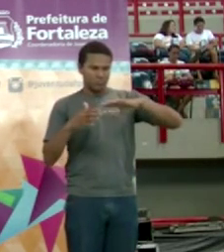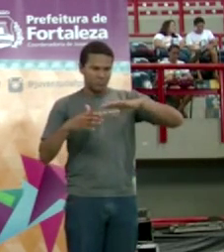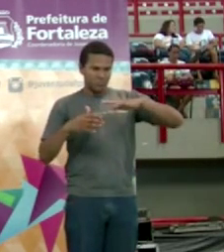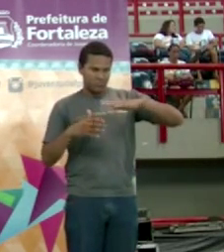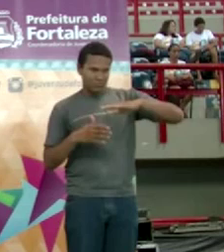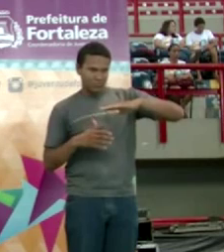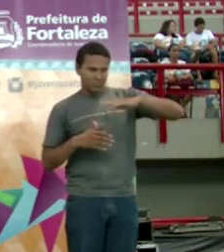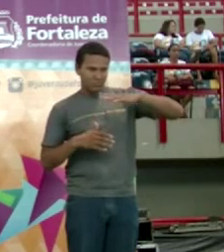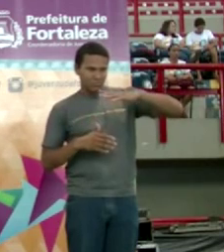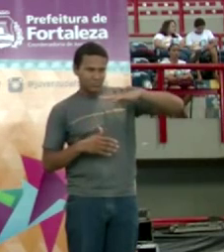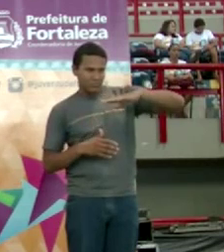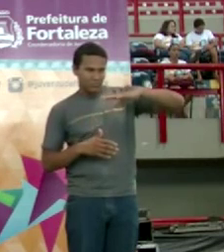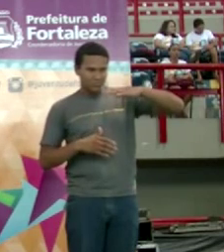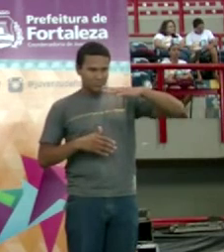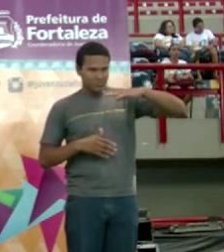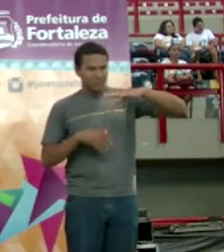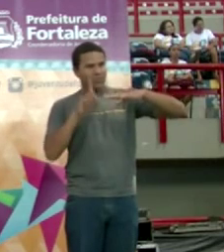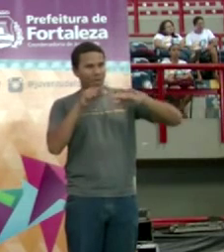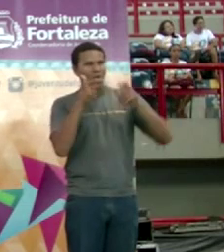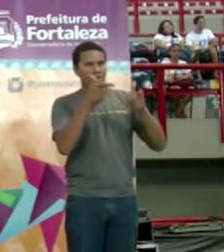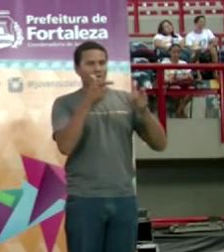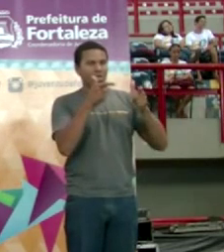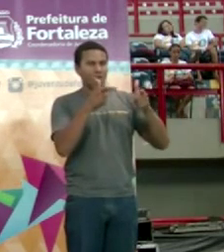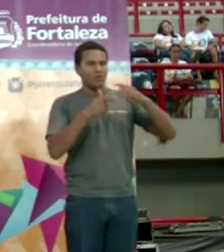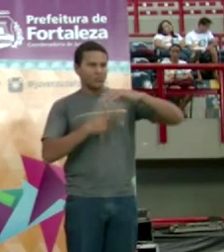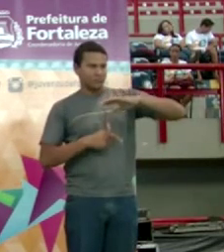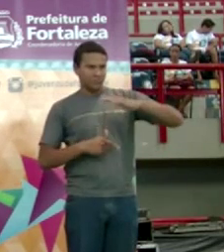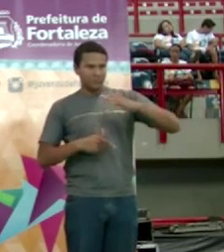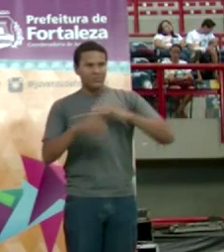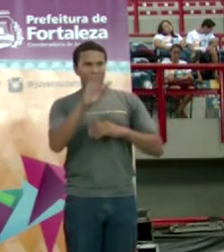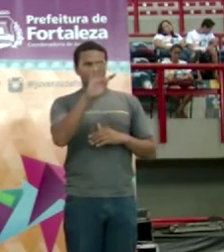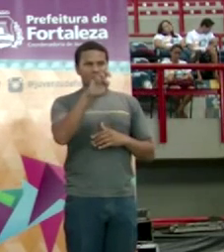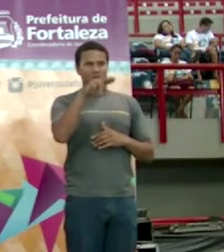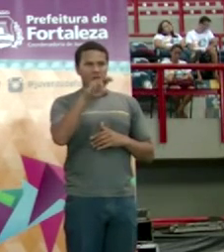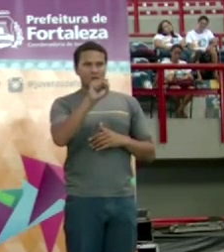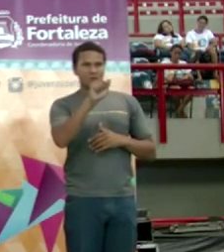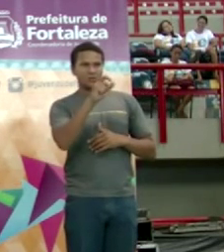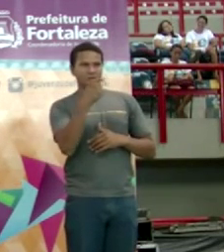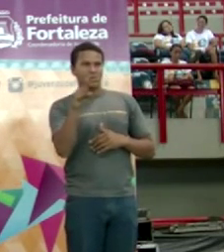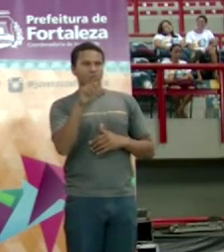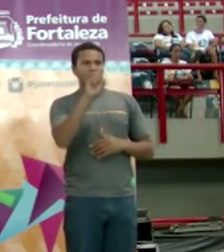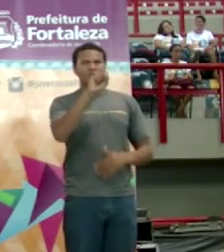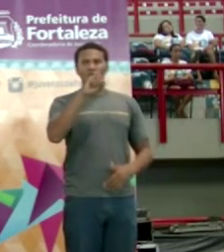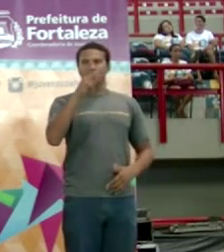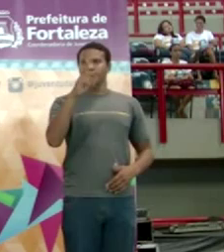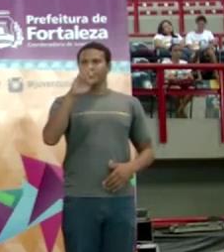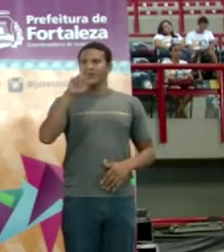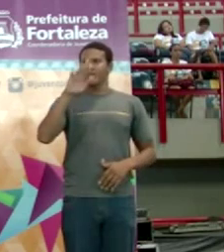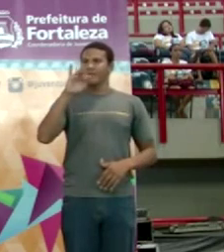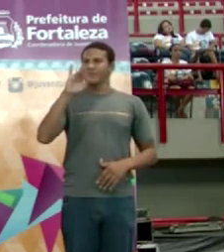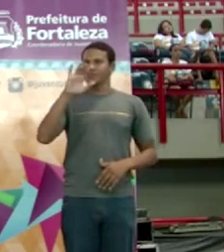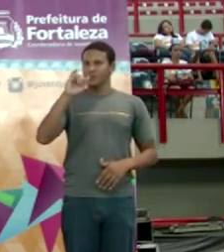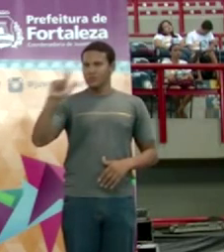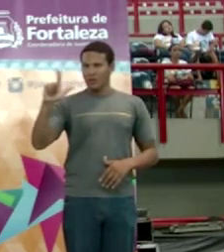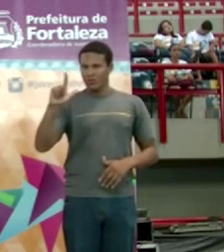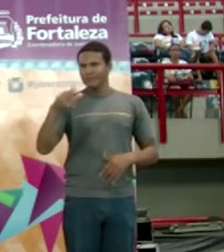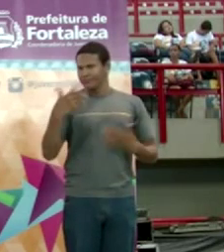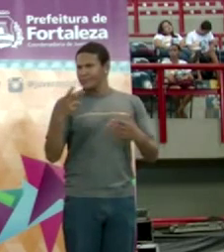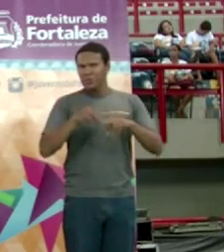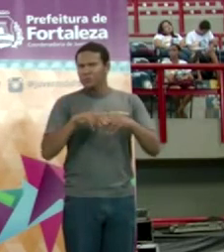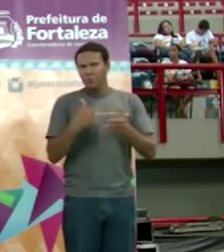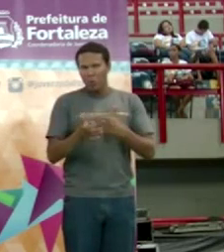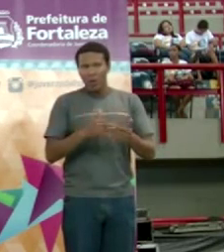camada, uma tensão que a gente chama de tensão superficial. Então, você pega um balde, uma panela com água, pica lá o